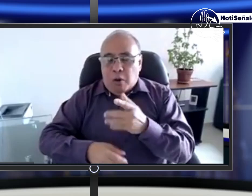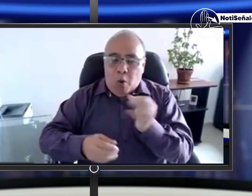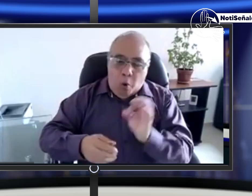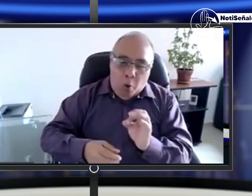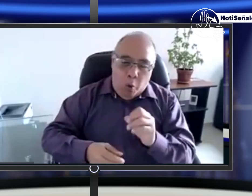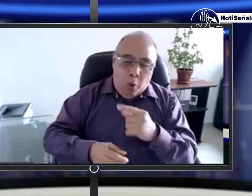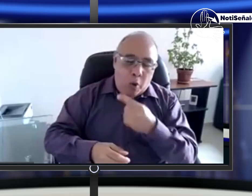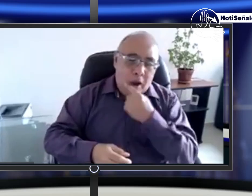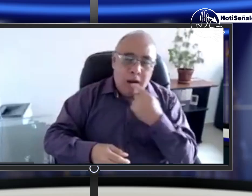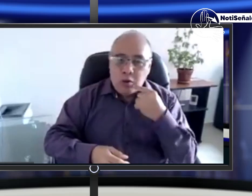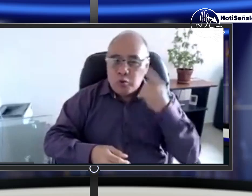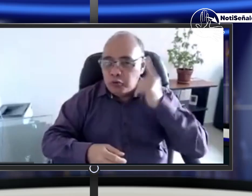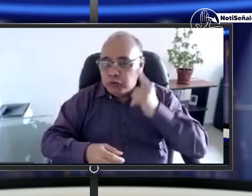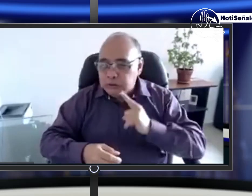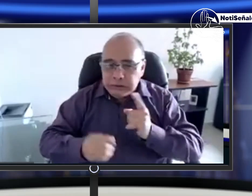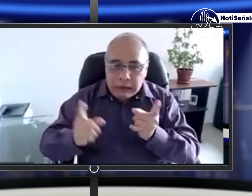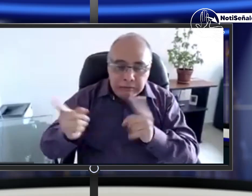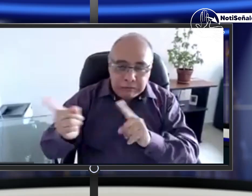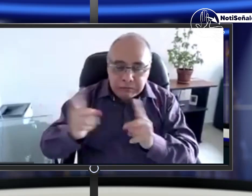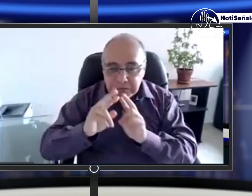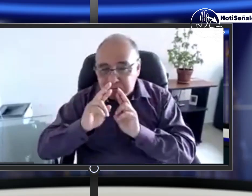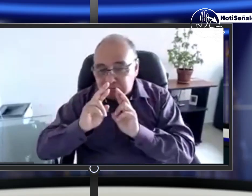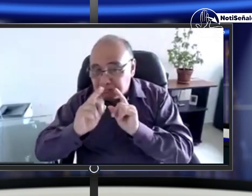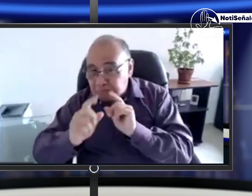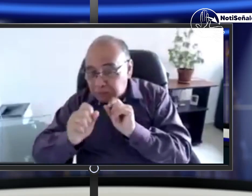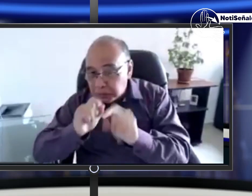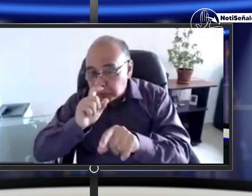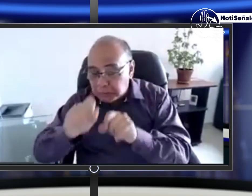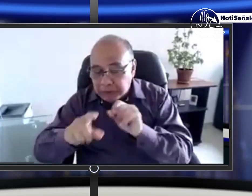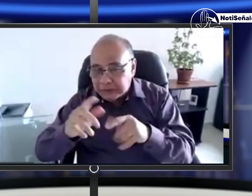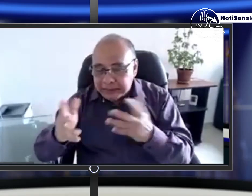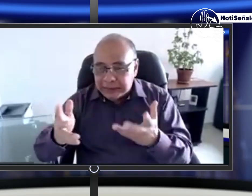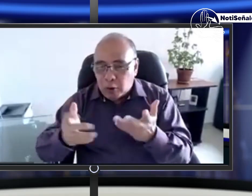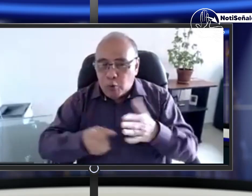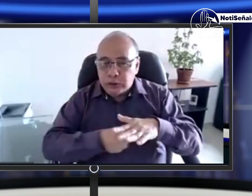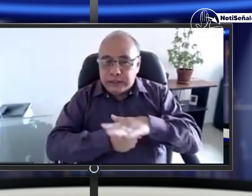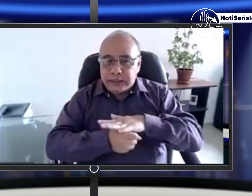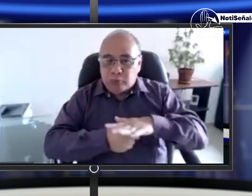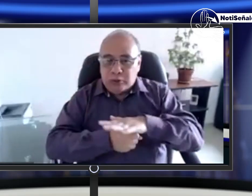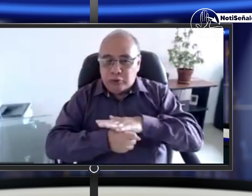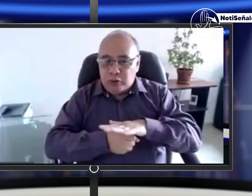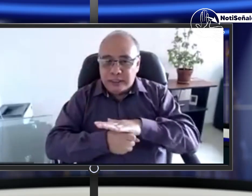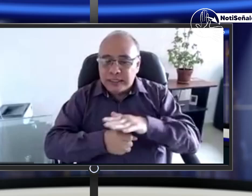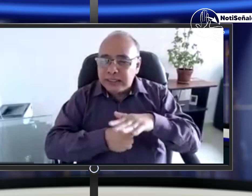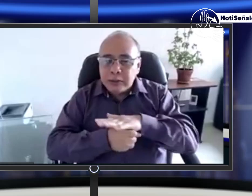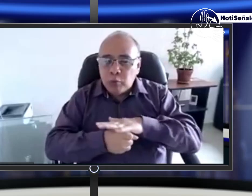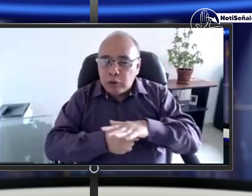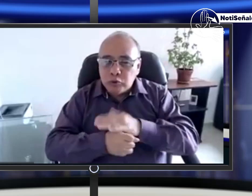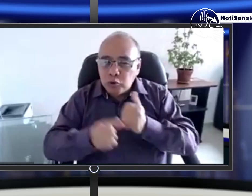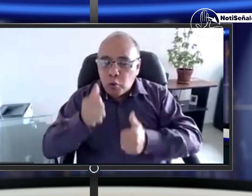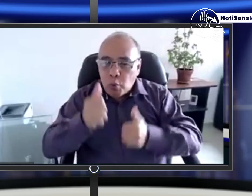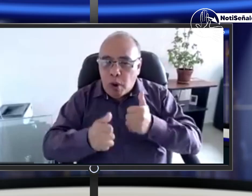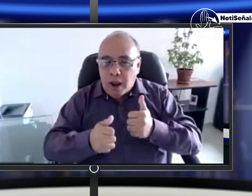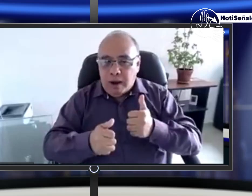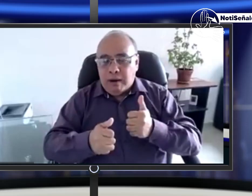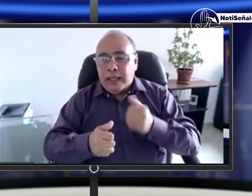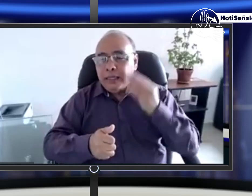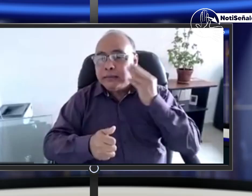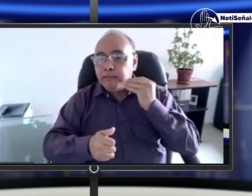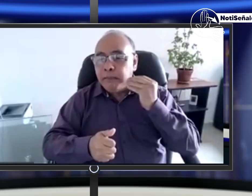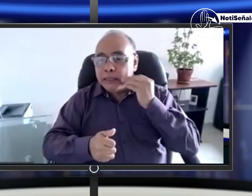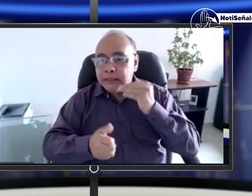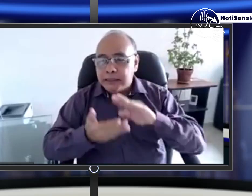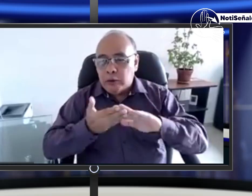Ellos, Juan Carlos Espinosa, nos están contando acerca de estas situaciones, ¿no? Entonces, aquí también atentamente está